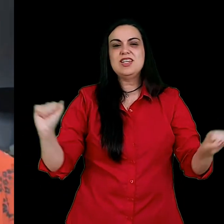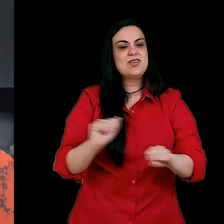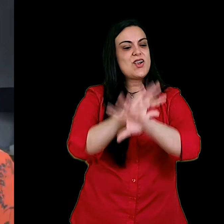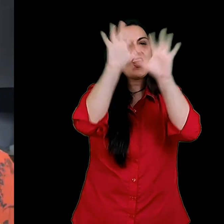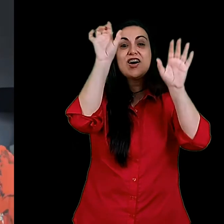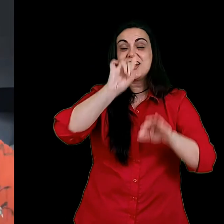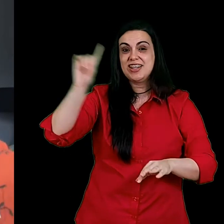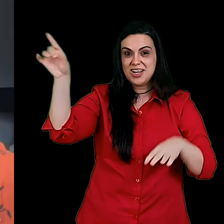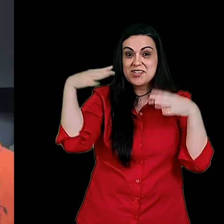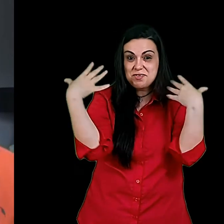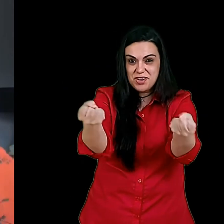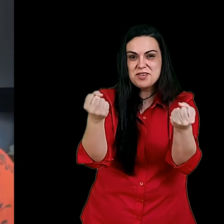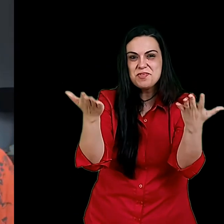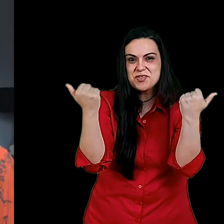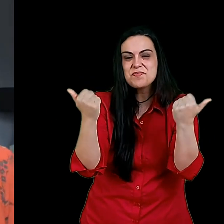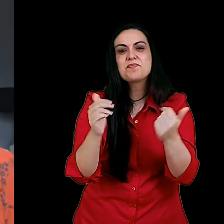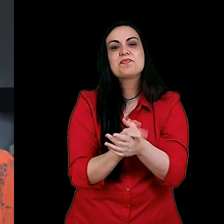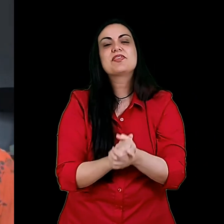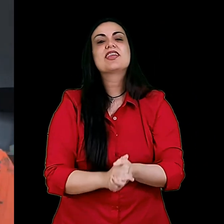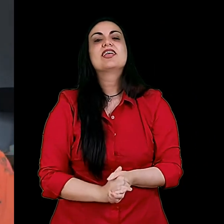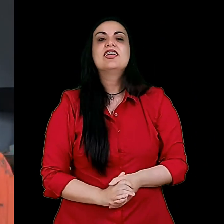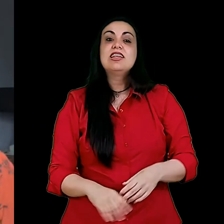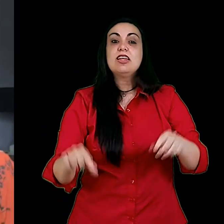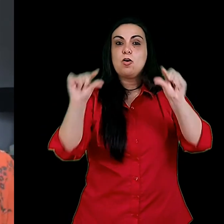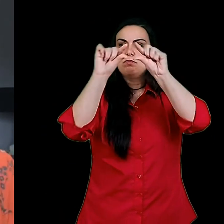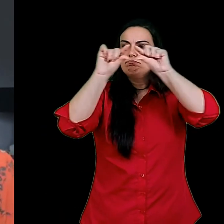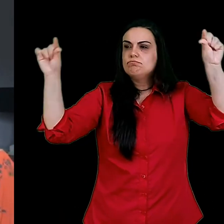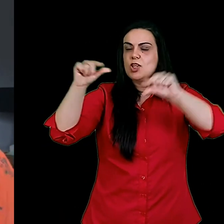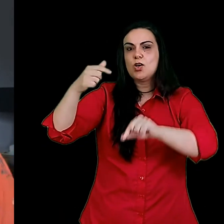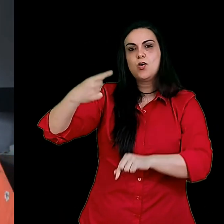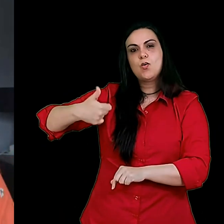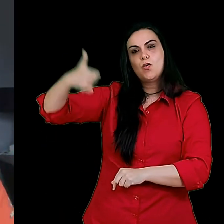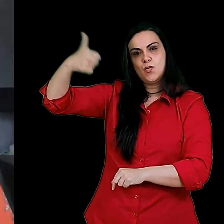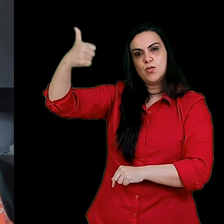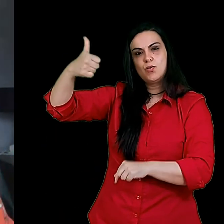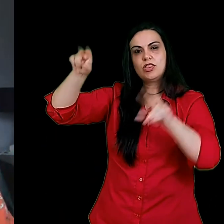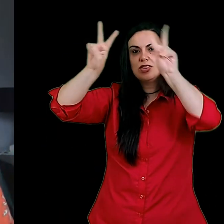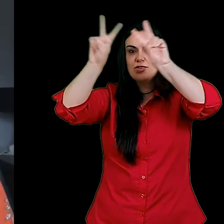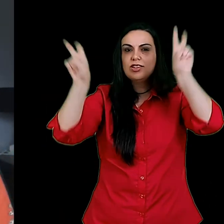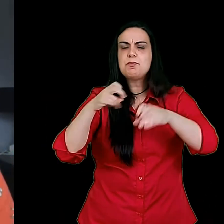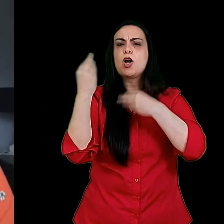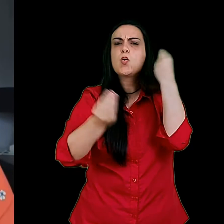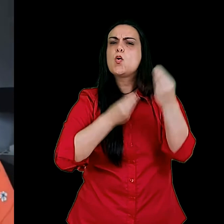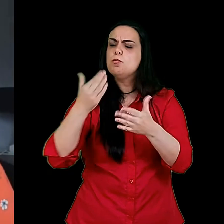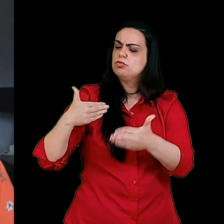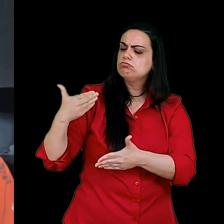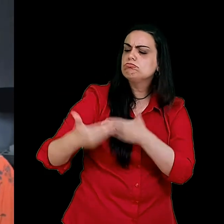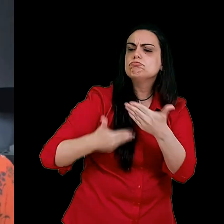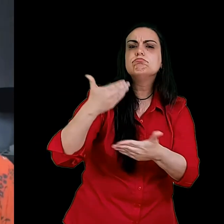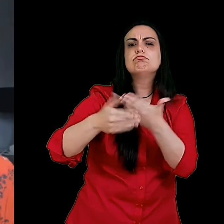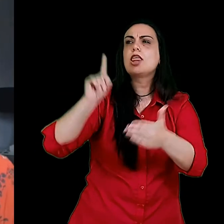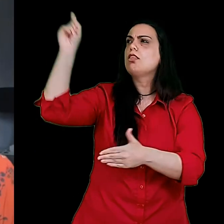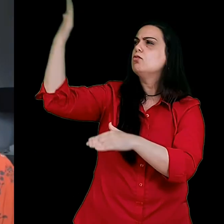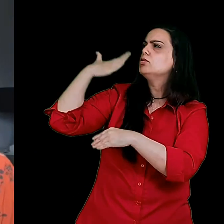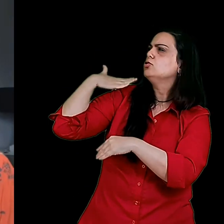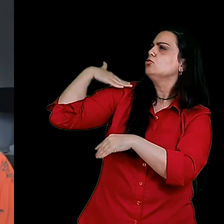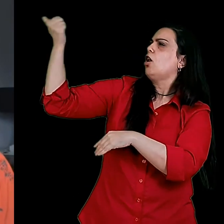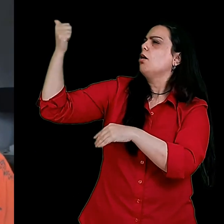Glória a Deus. Vamos lá, gente. Tópico 1 do tema, como se desenvolve a chamada.